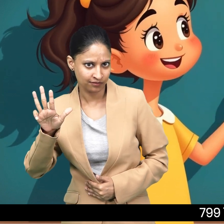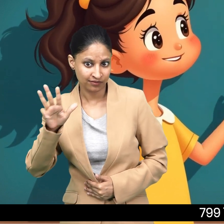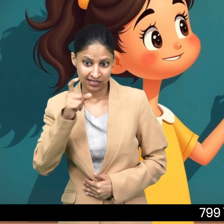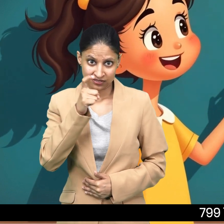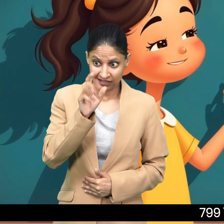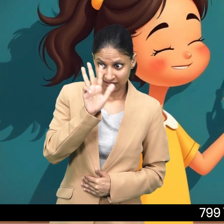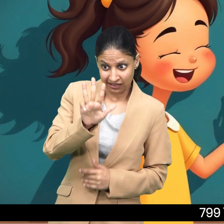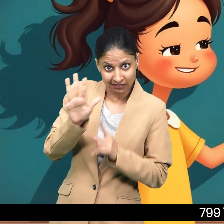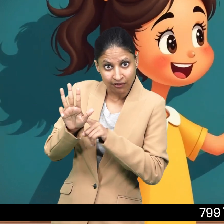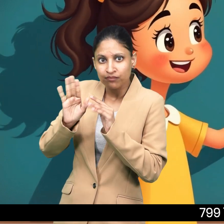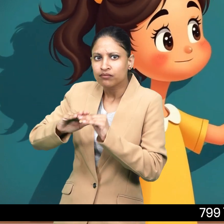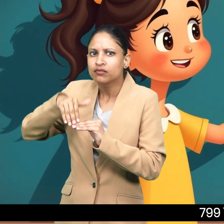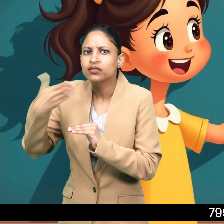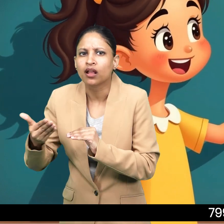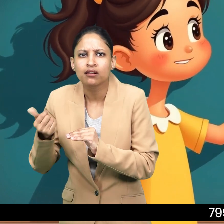799 नंतर CF.